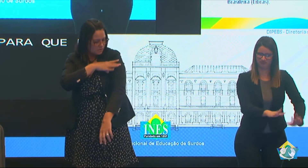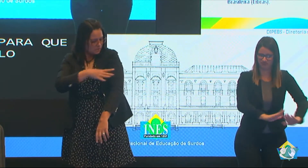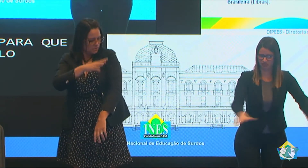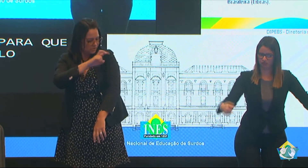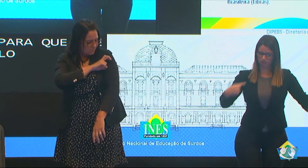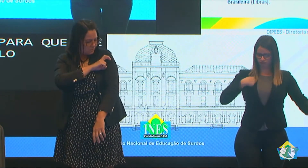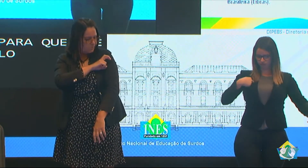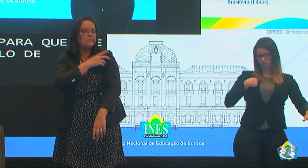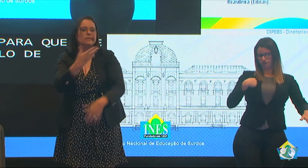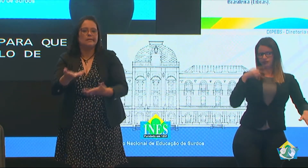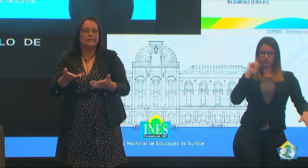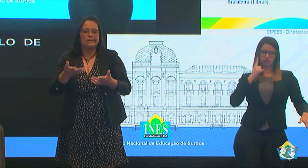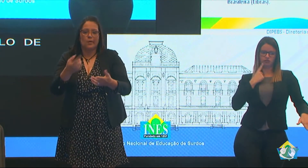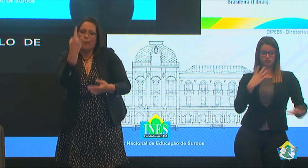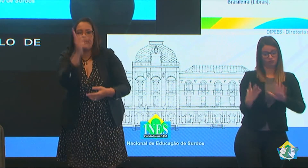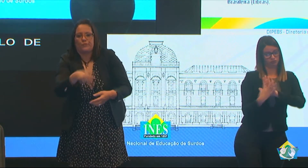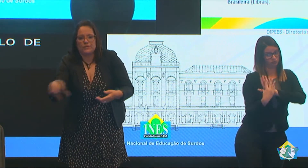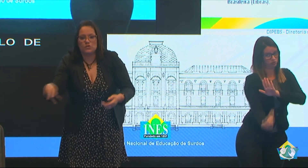ouvinte.